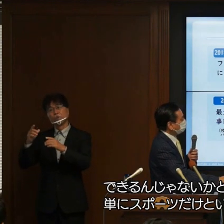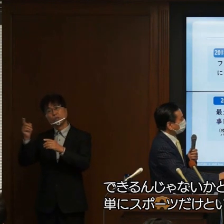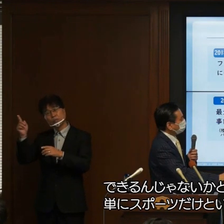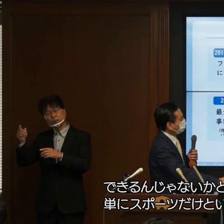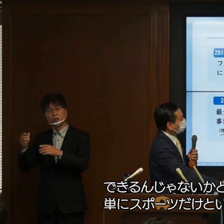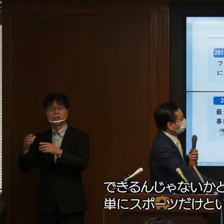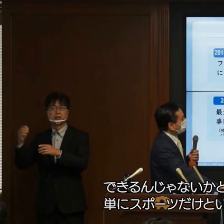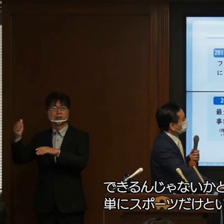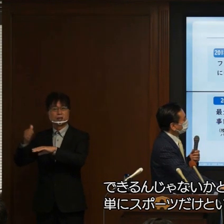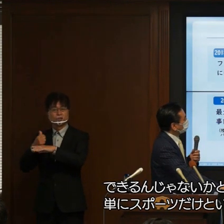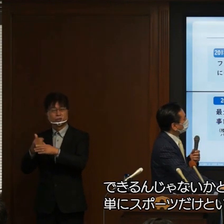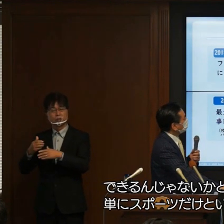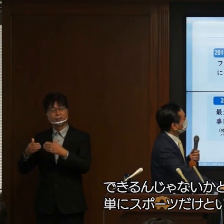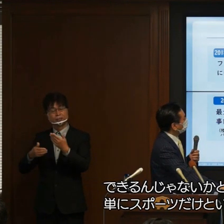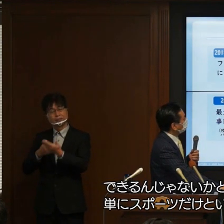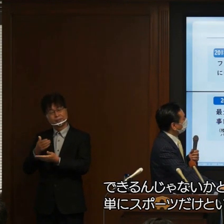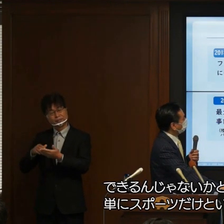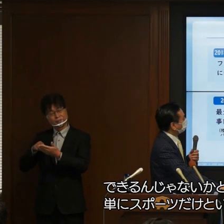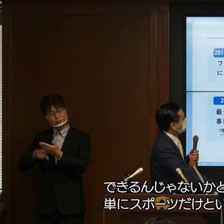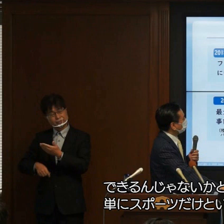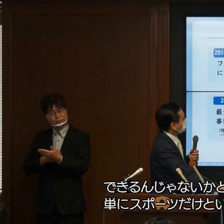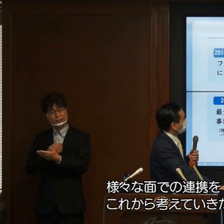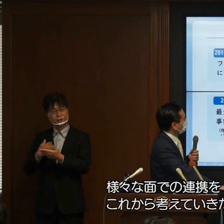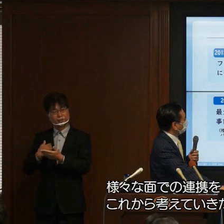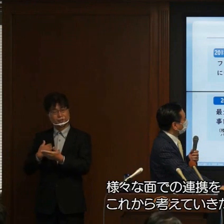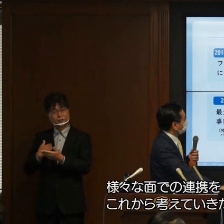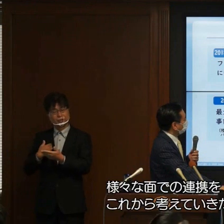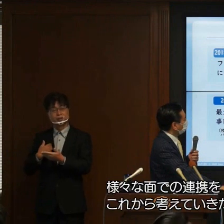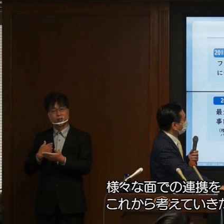ですが、単にスポーツだけということではなくて、